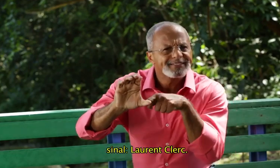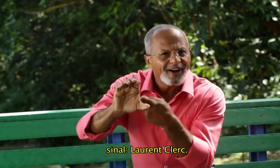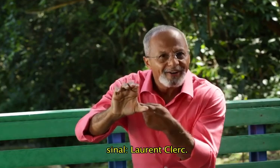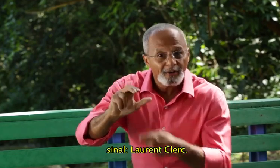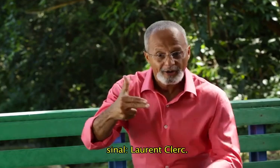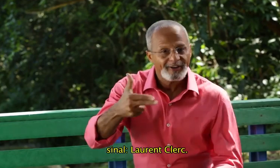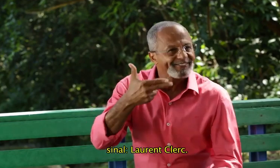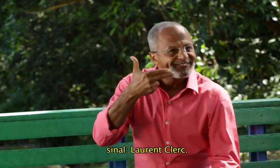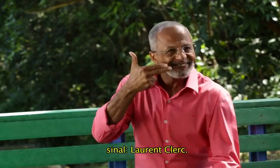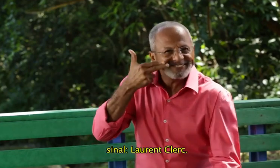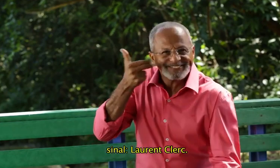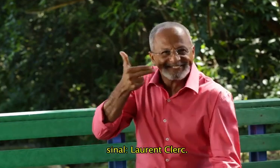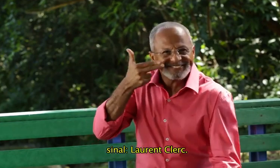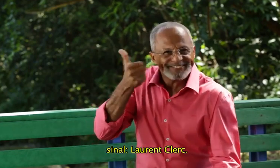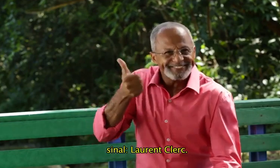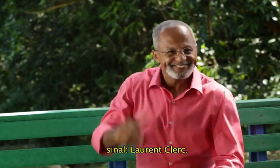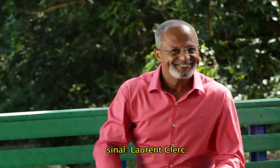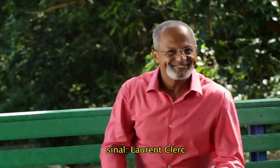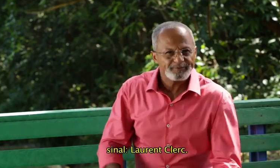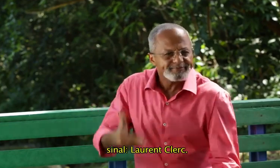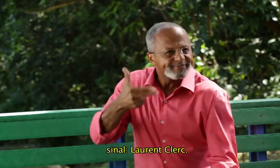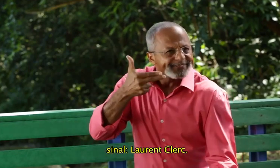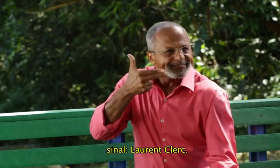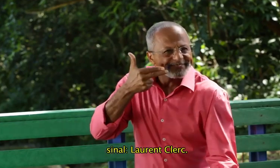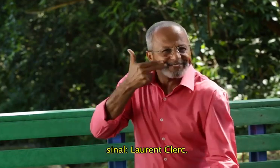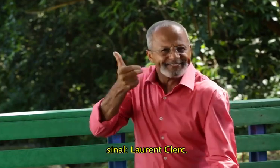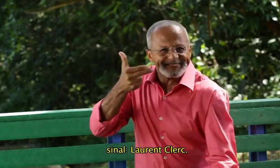Sinal Laurent Clerc.